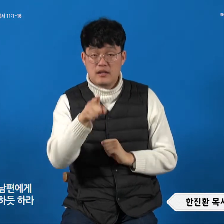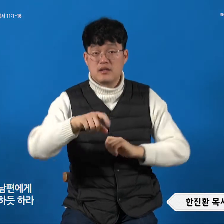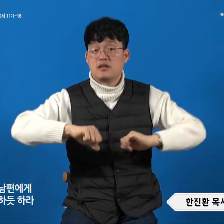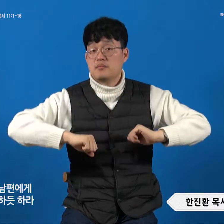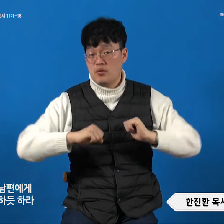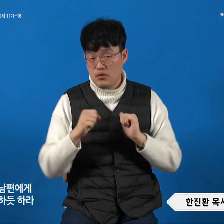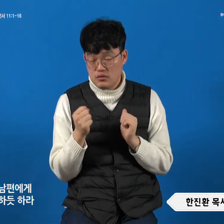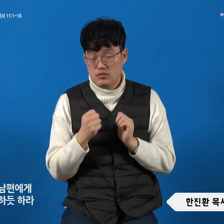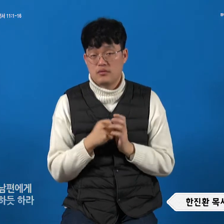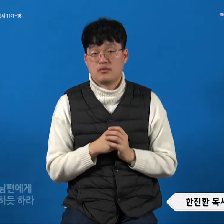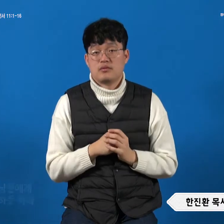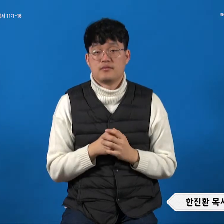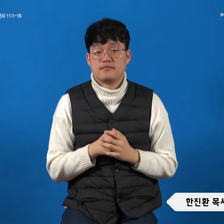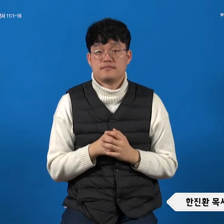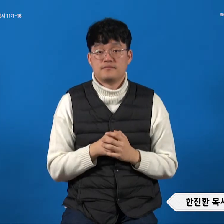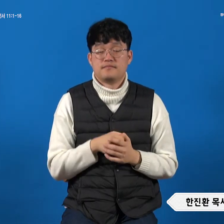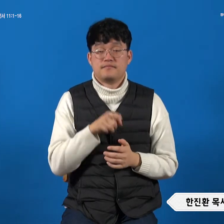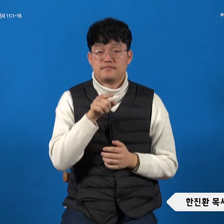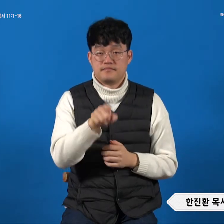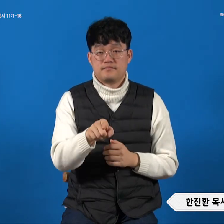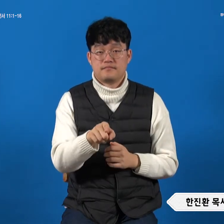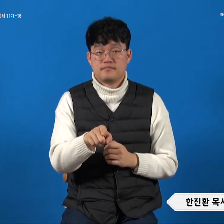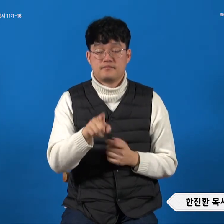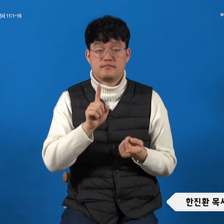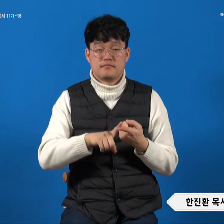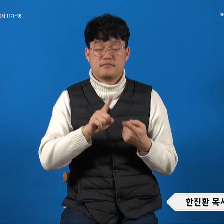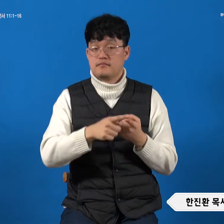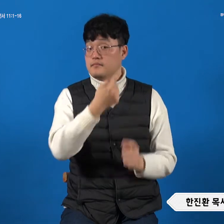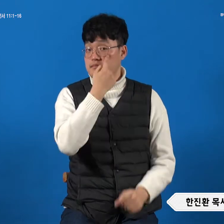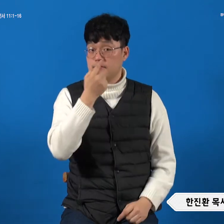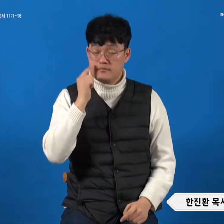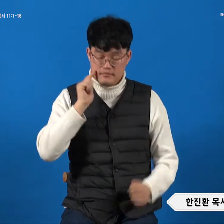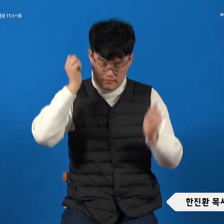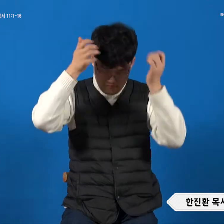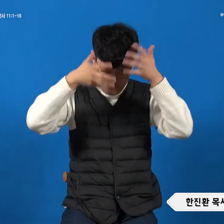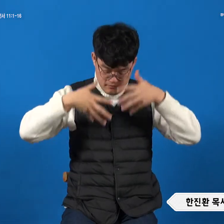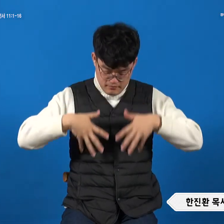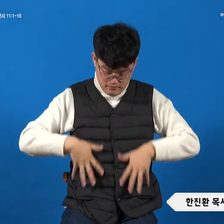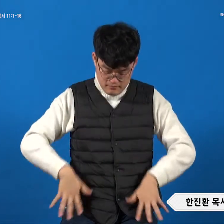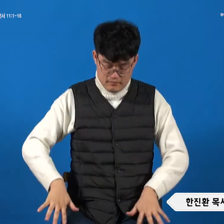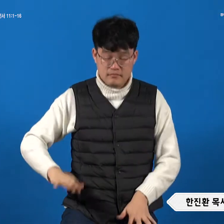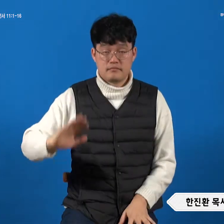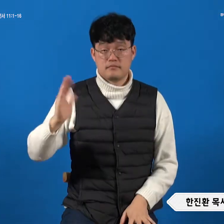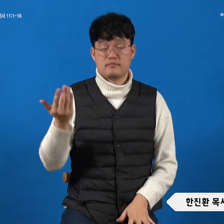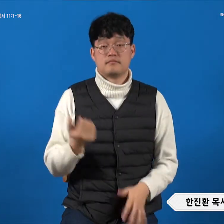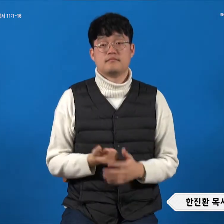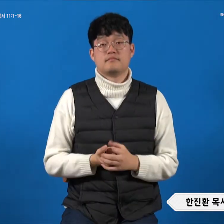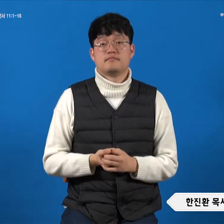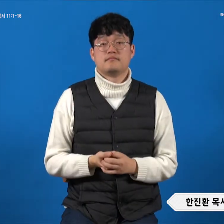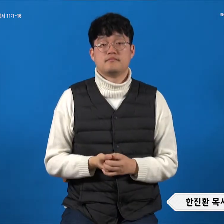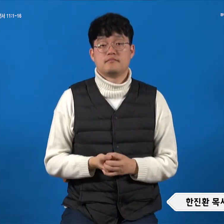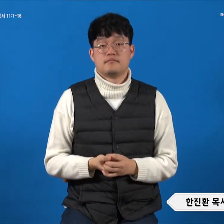그 복종, 순종 그것의 표로 너울을 쓰는 것입니다.